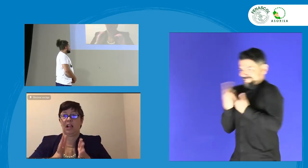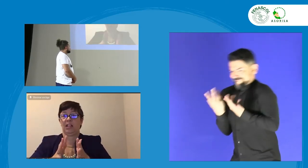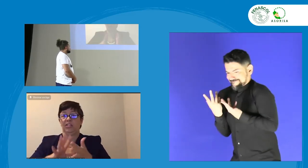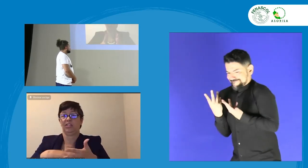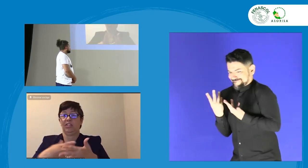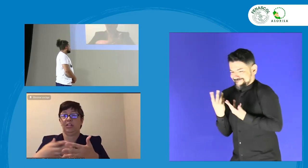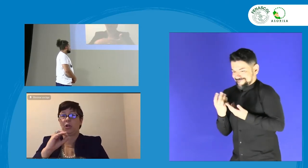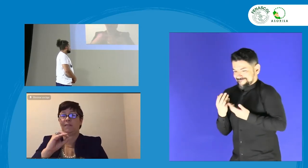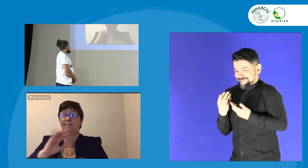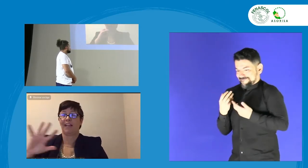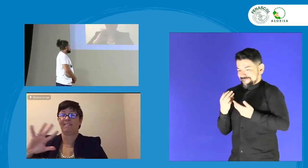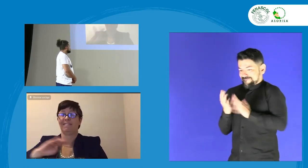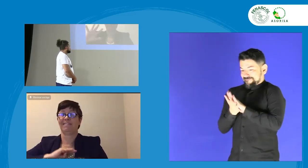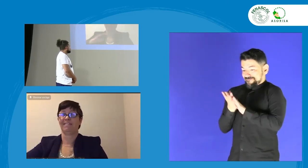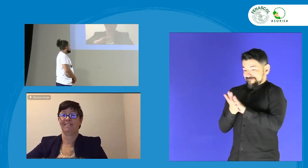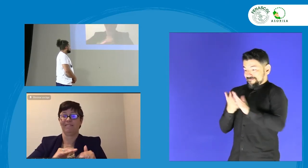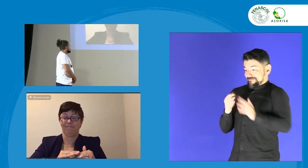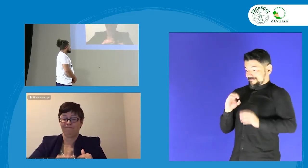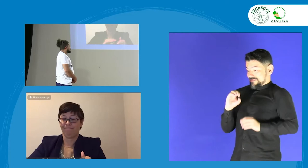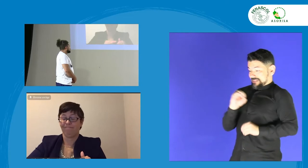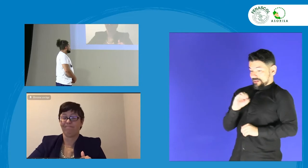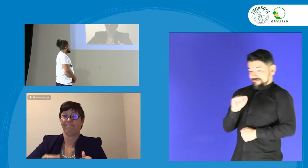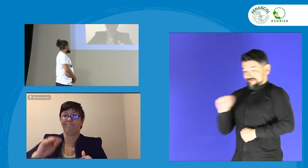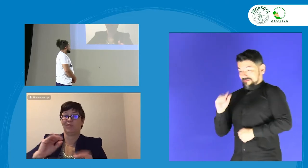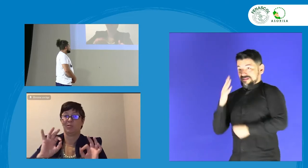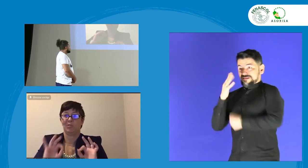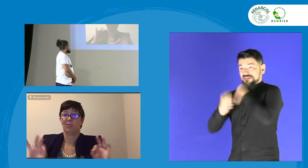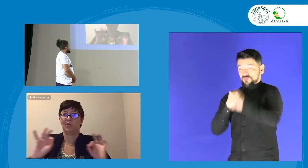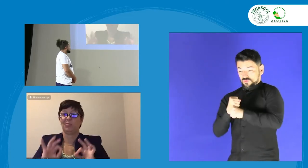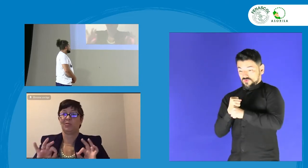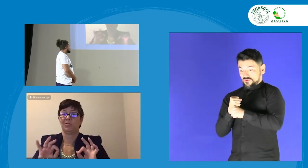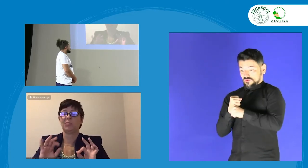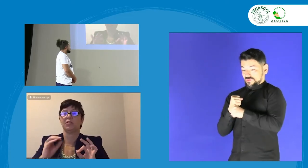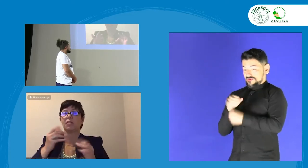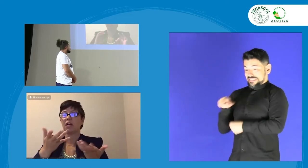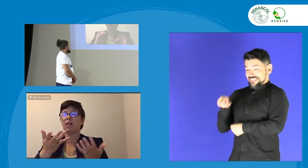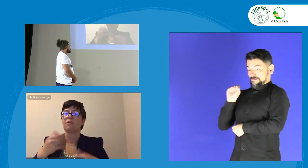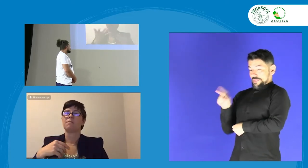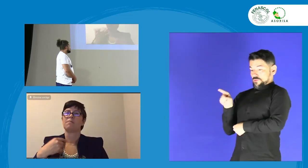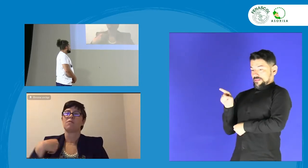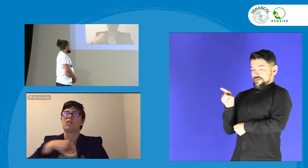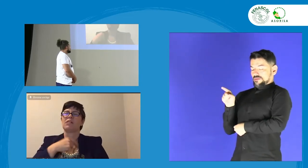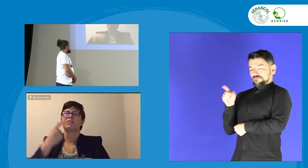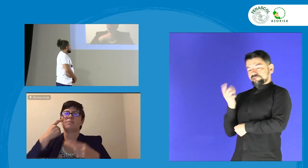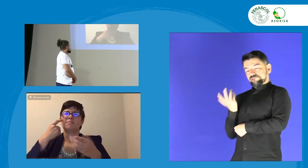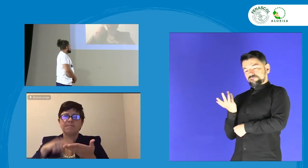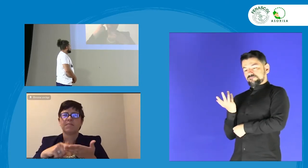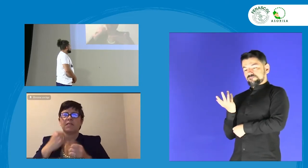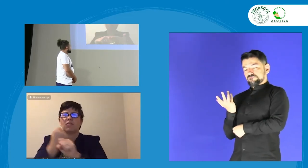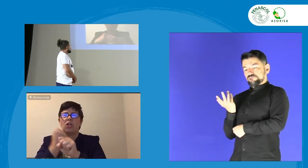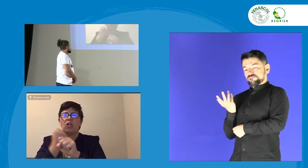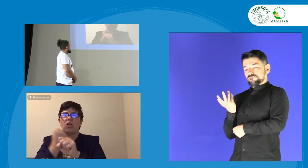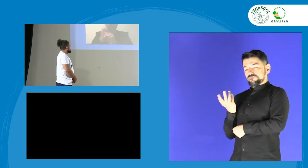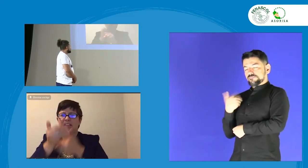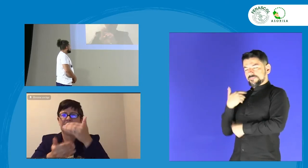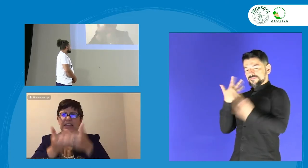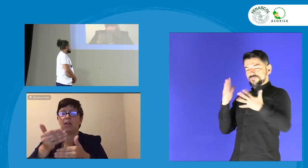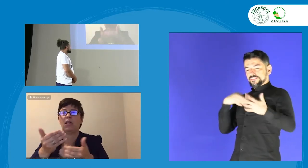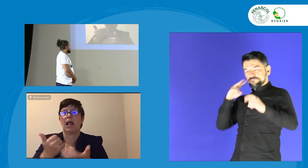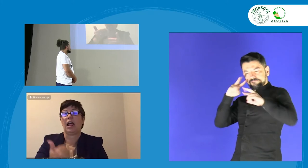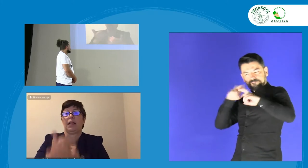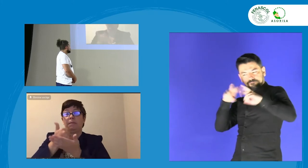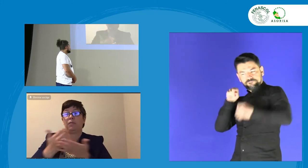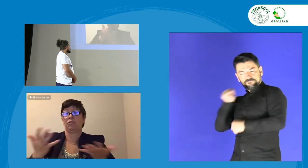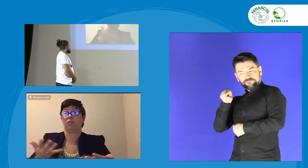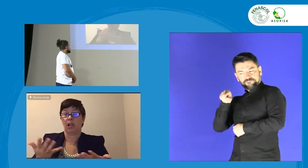Unidos también nos pasa. 83% de los niños, pues pasa lo mismo, ¿no? Y que no tienen ese acceso